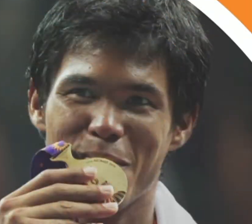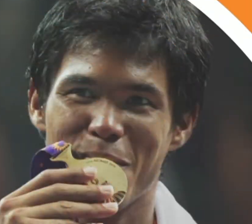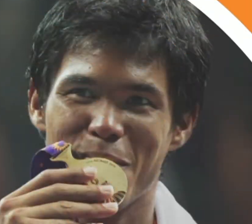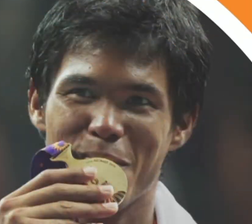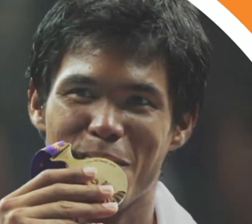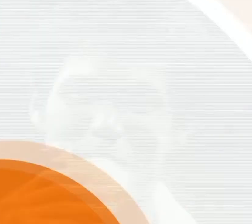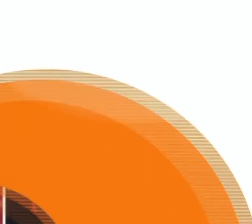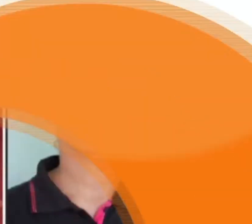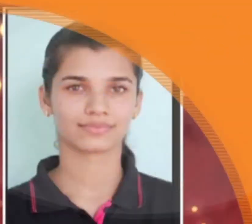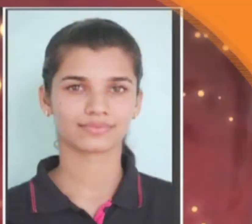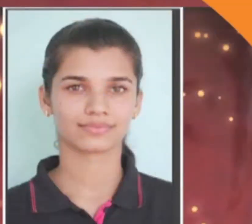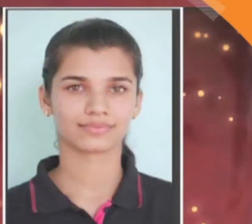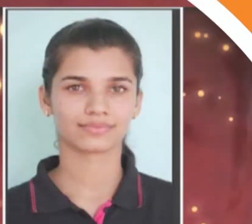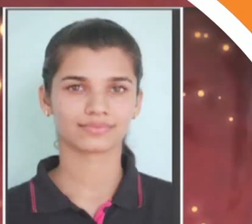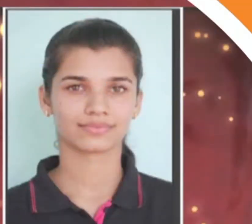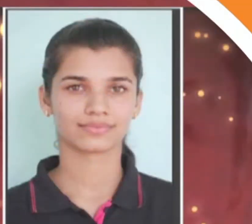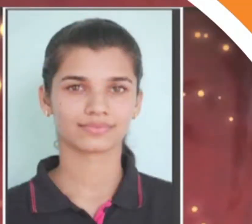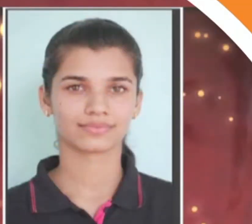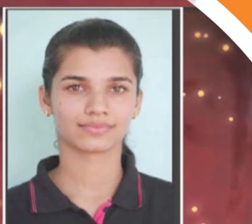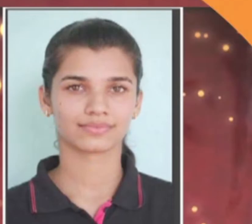स्वयं बने हम